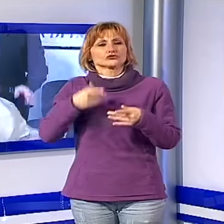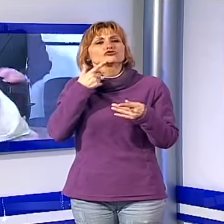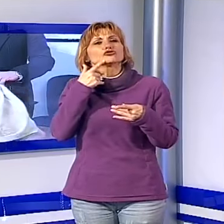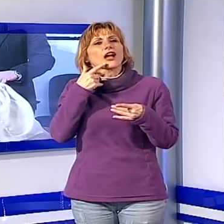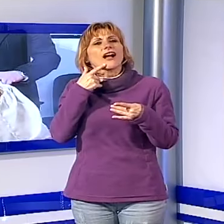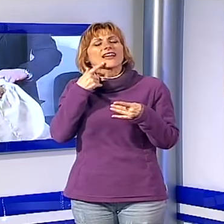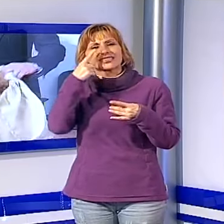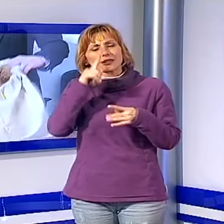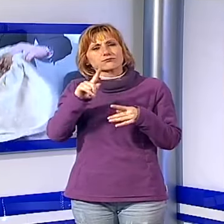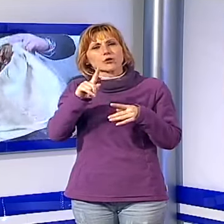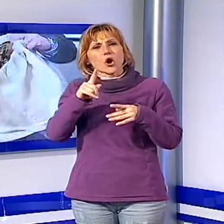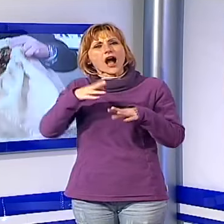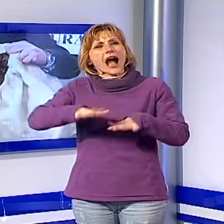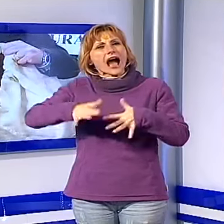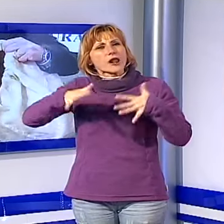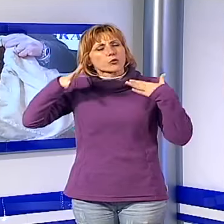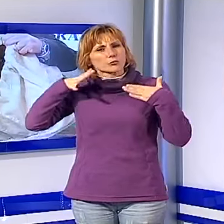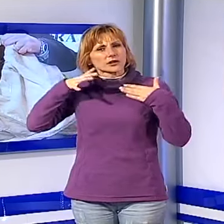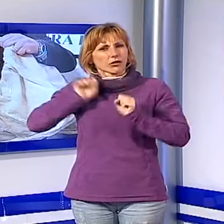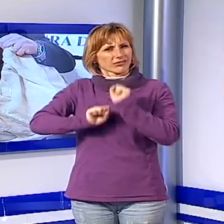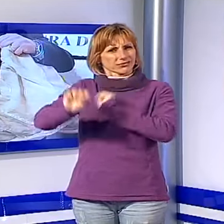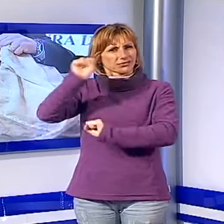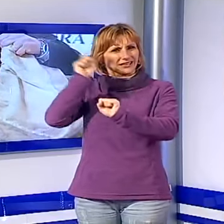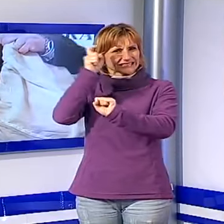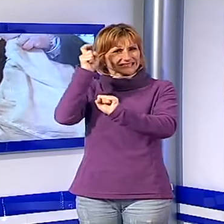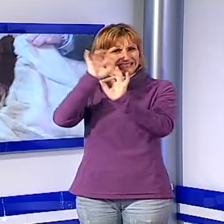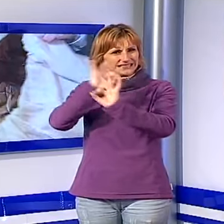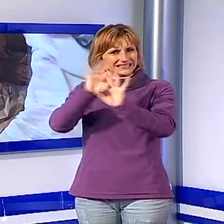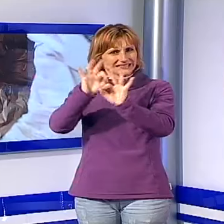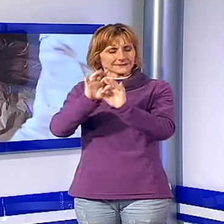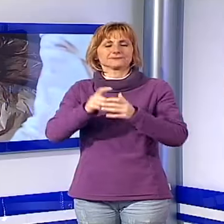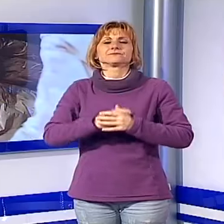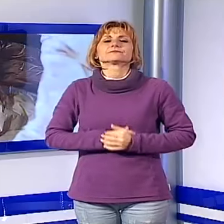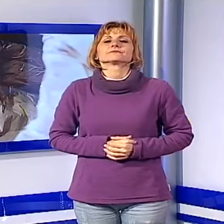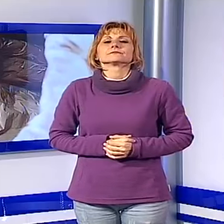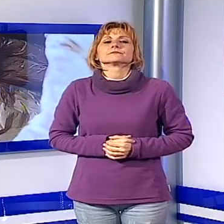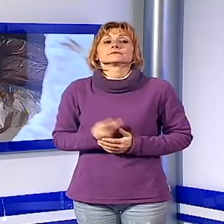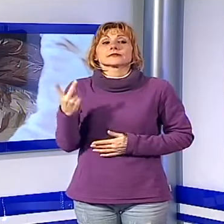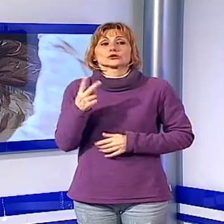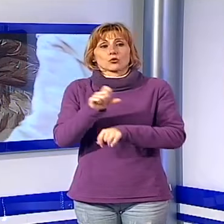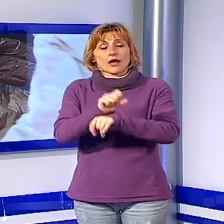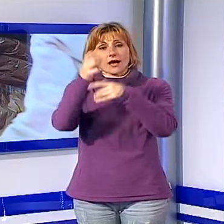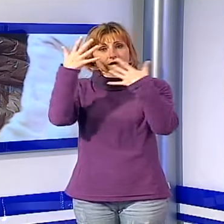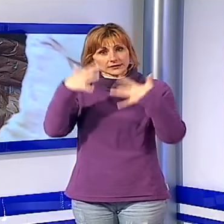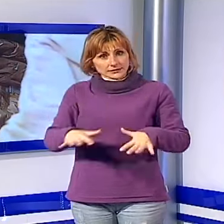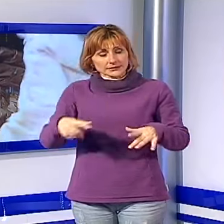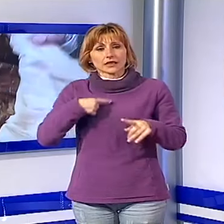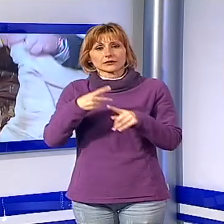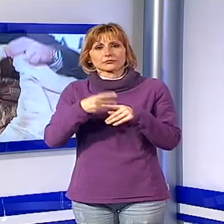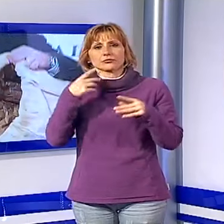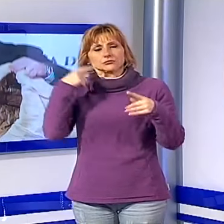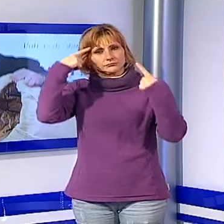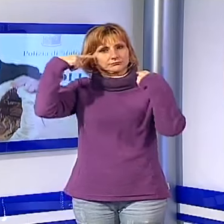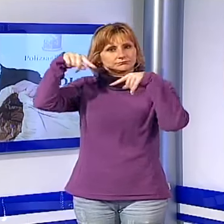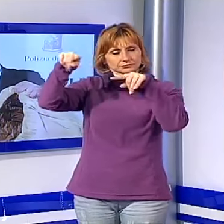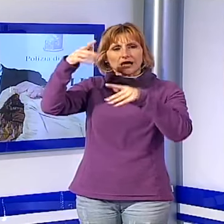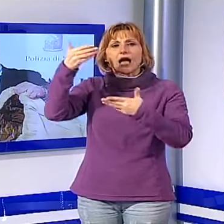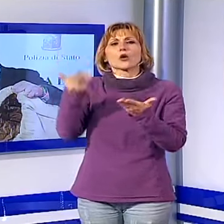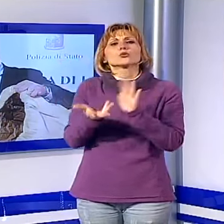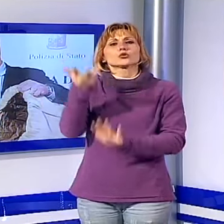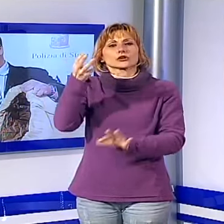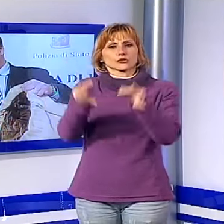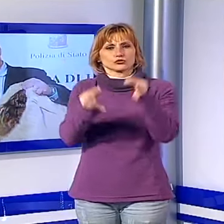fogli di alluminio per eludere il sistema di sorveglianza. I due sono stati dunque tratti in arresto e messi a disposizione dell'autorità giudiziaria.